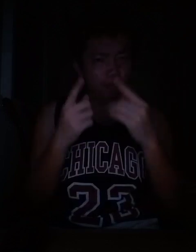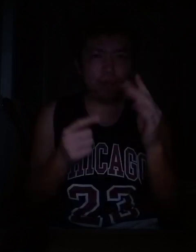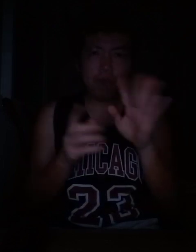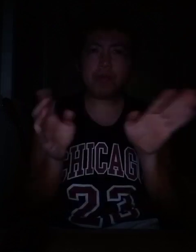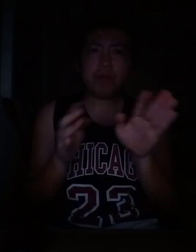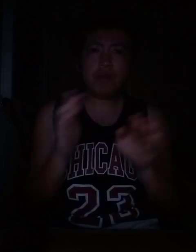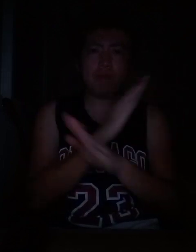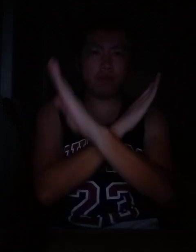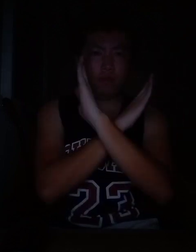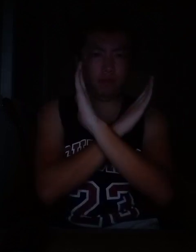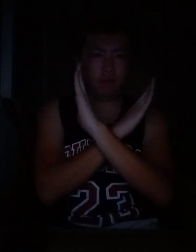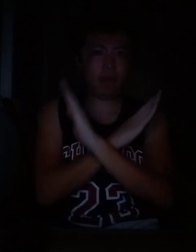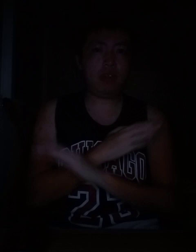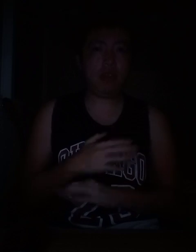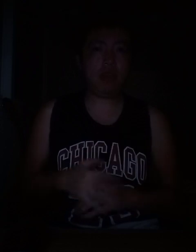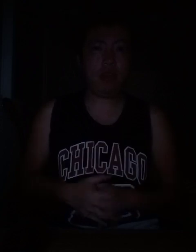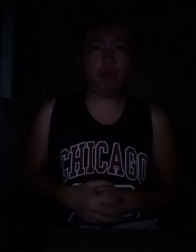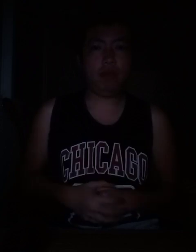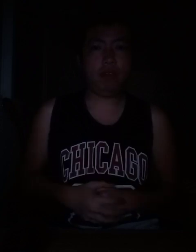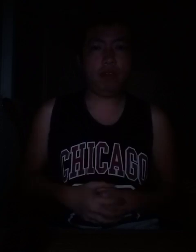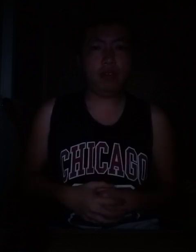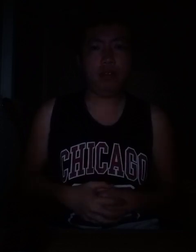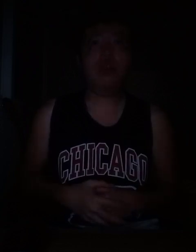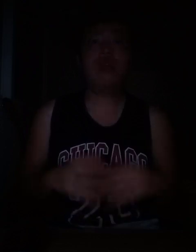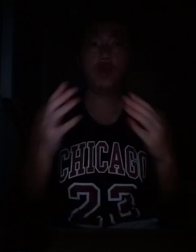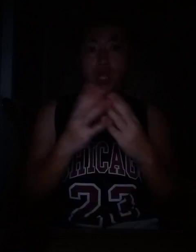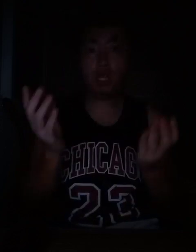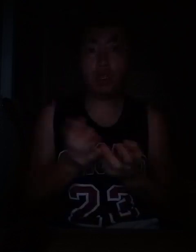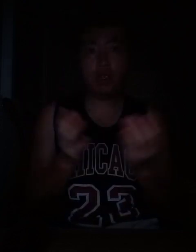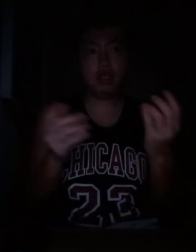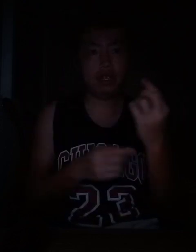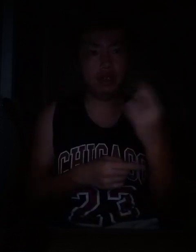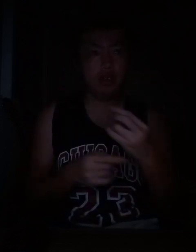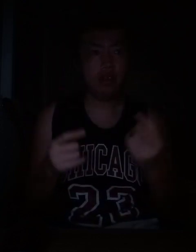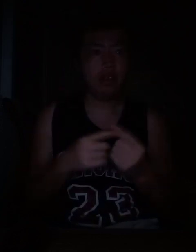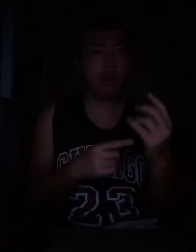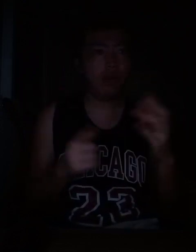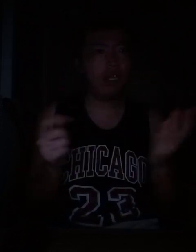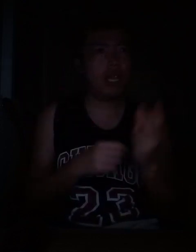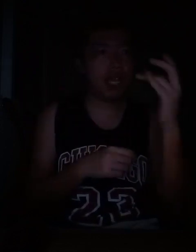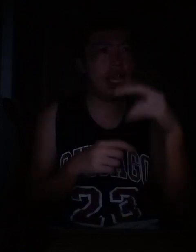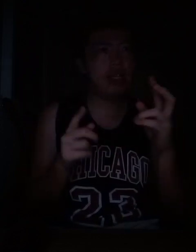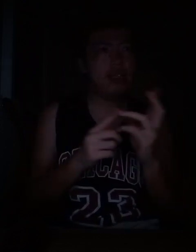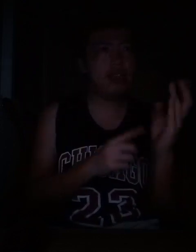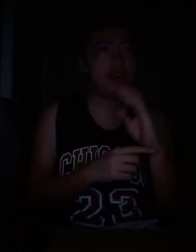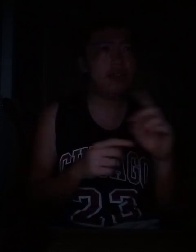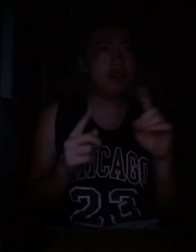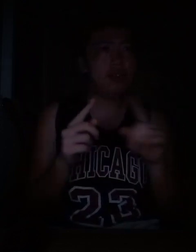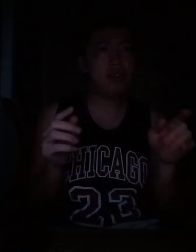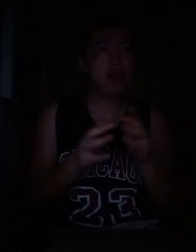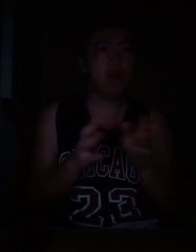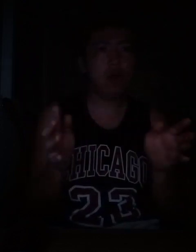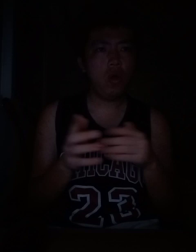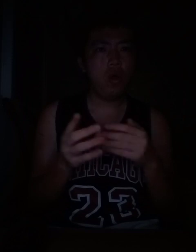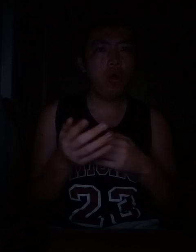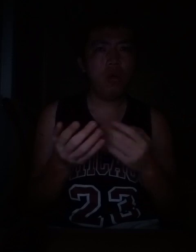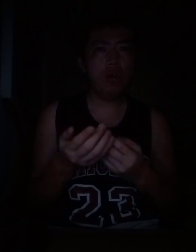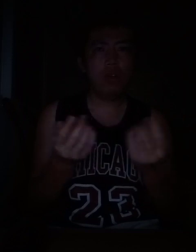위험물은 발견되지 않았습니다. 온라인상에서 제주공항에 폭탄 테러를 하겠다는 글이 게시되면서 경찰은